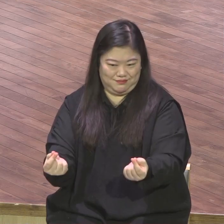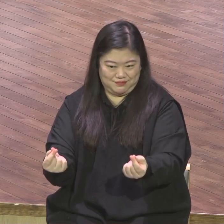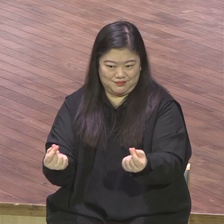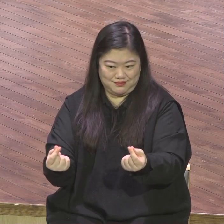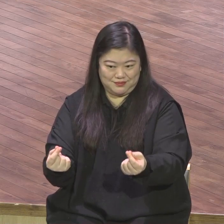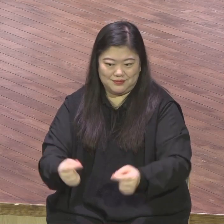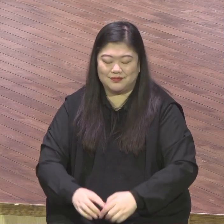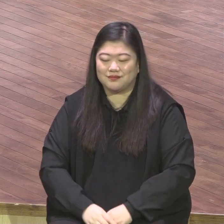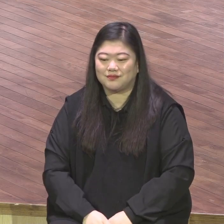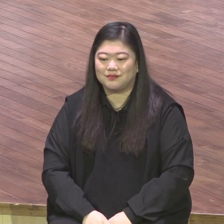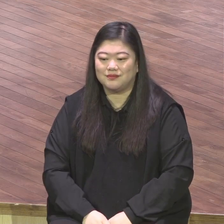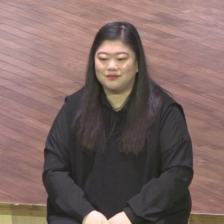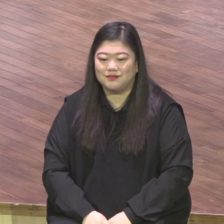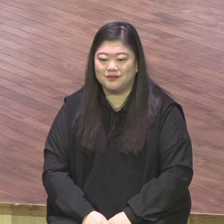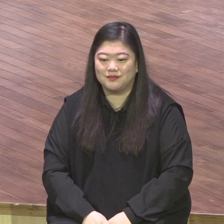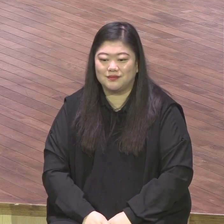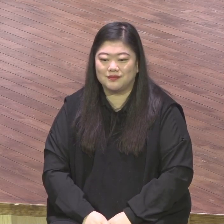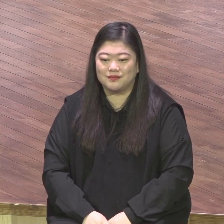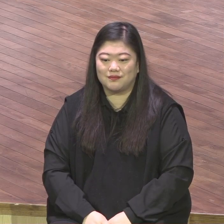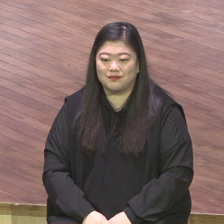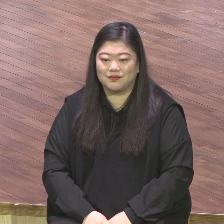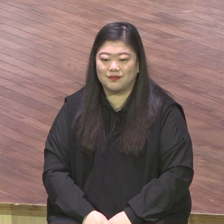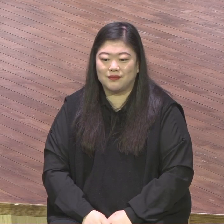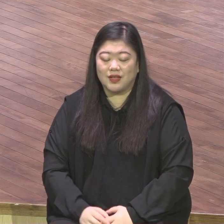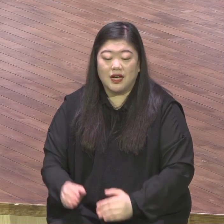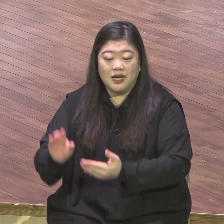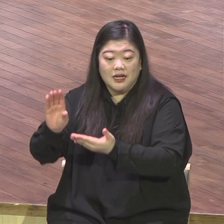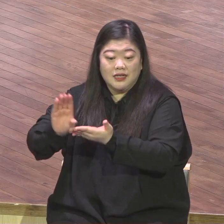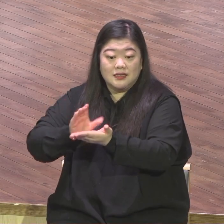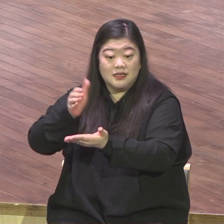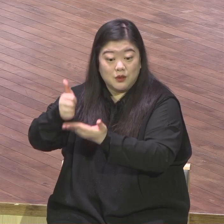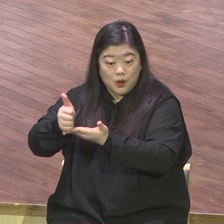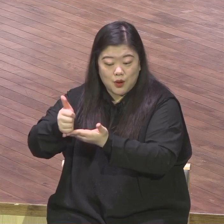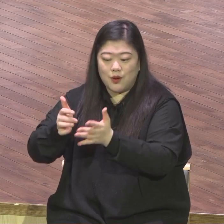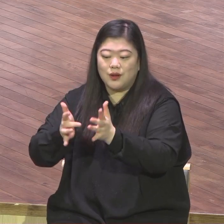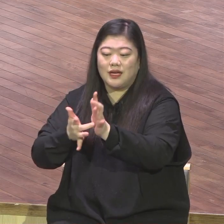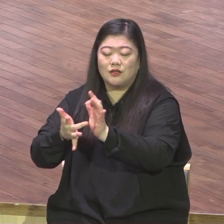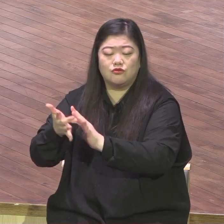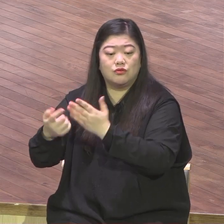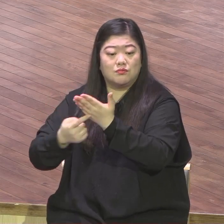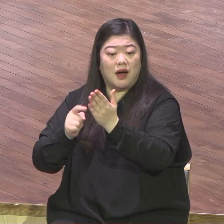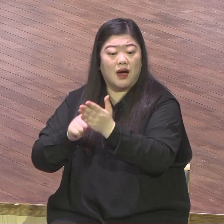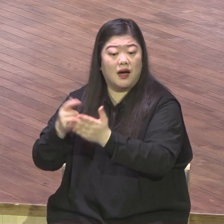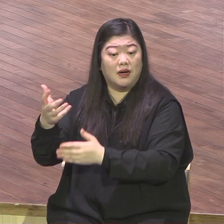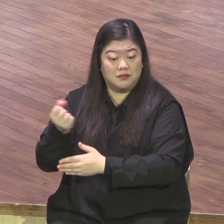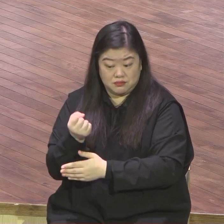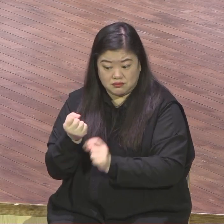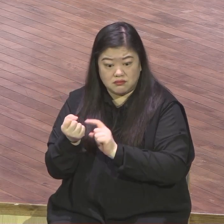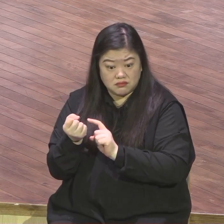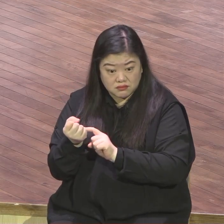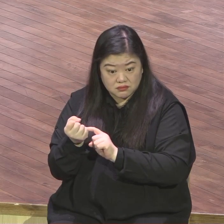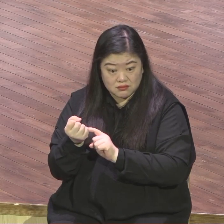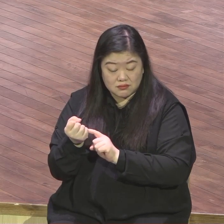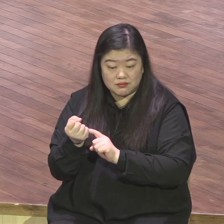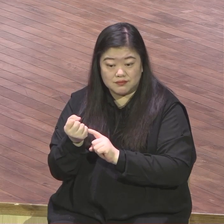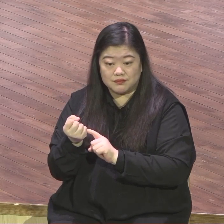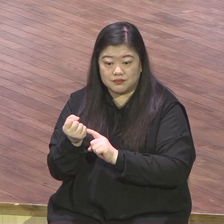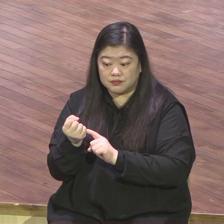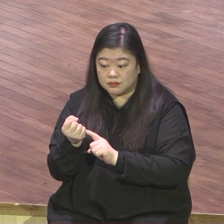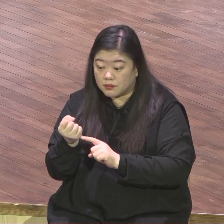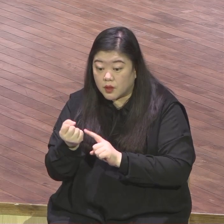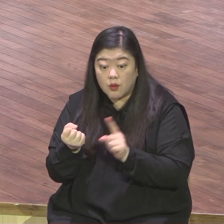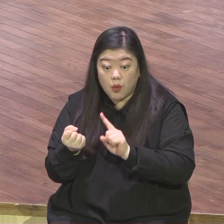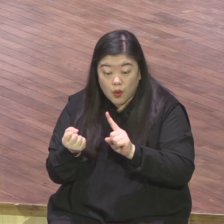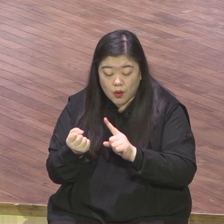바울은 우리에게 그리스도 예수의 마음을 품으라고 강조하고 있습니다. 예수님과 같은 이 마음을 품으면 어떻게